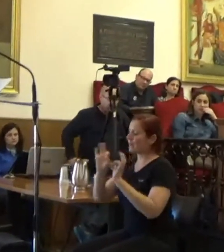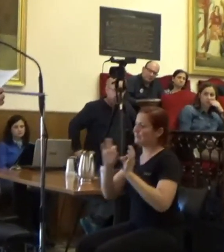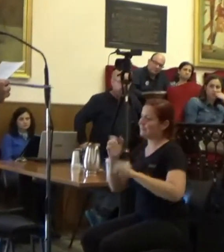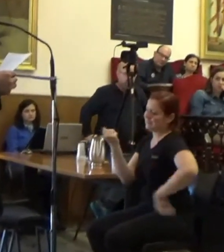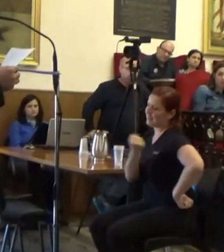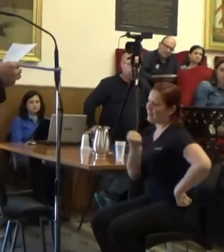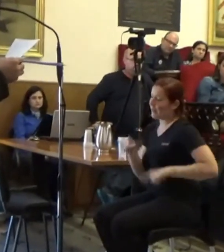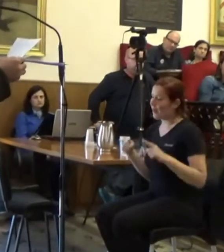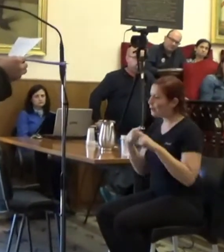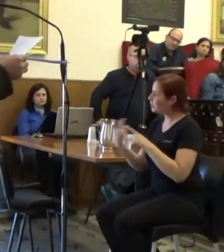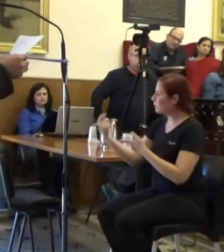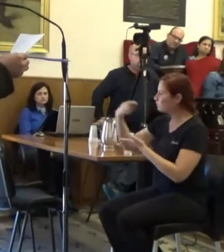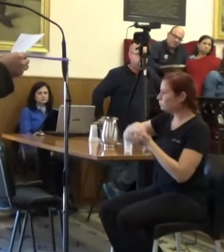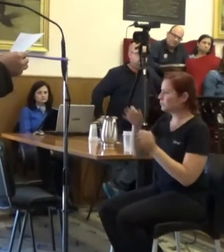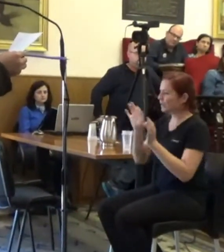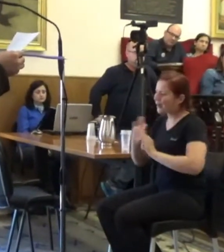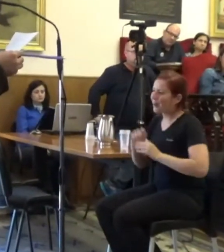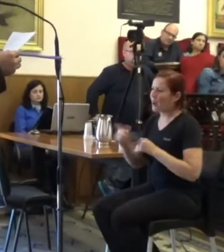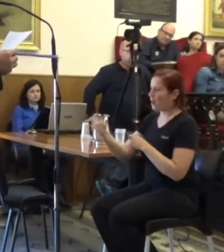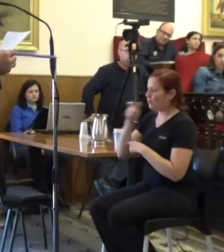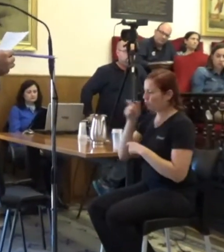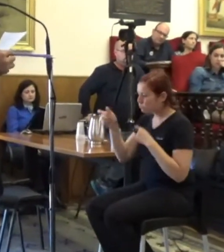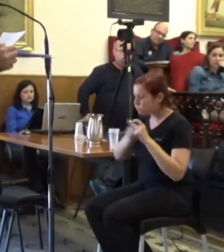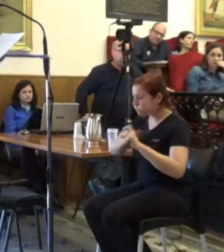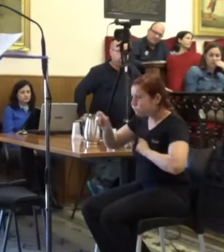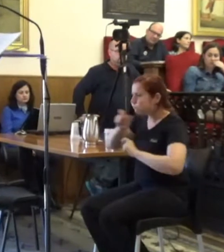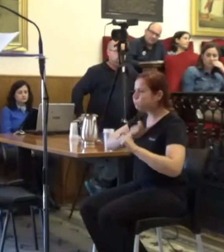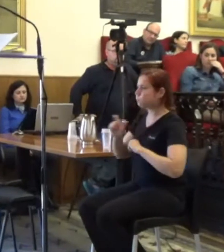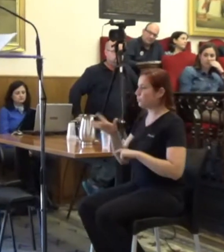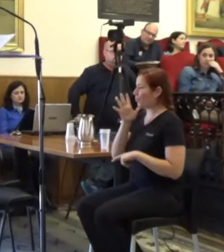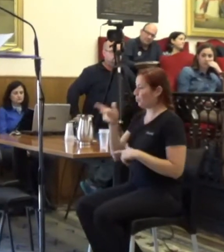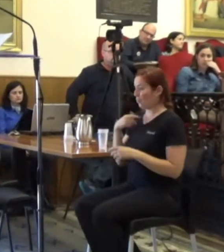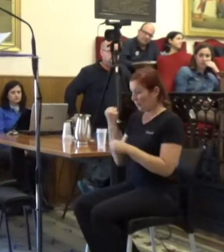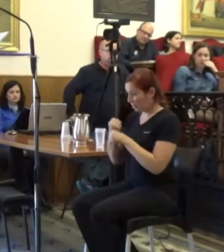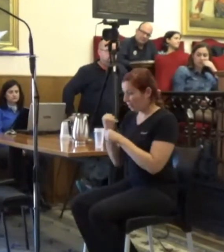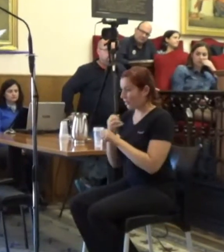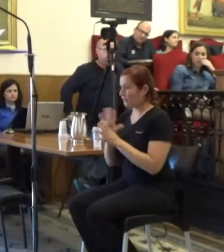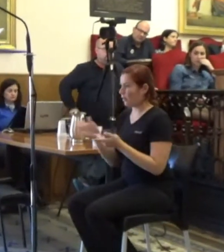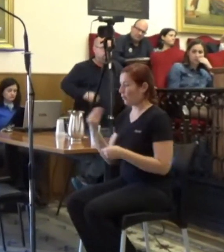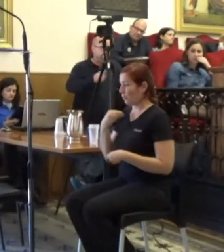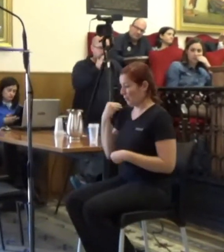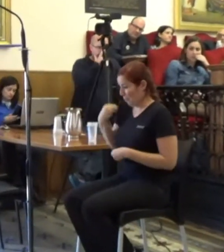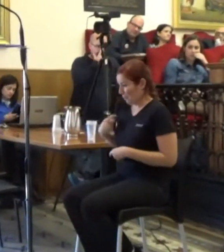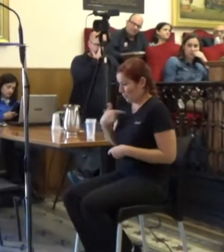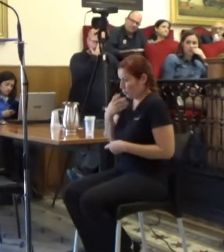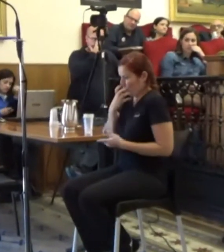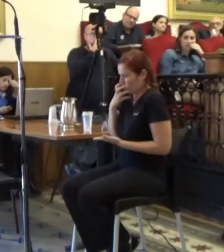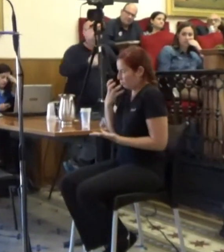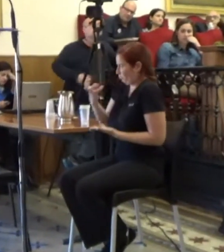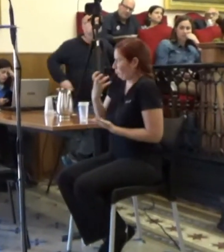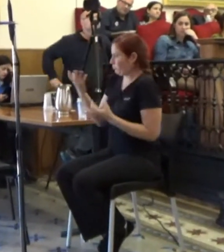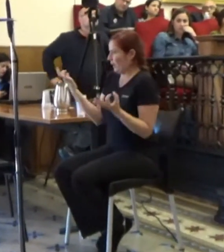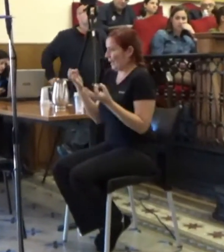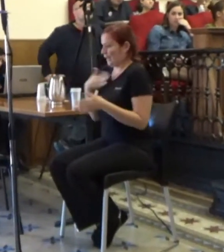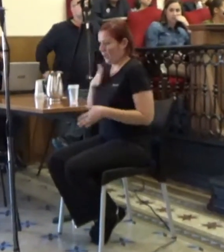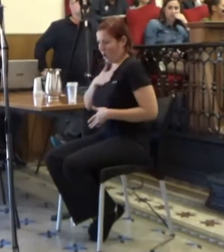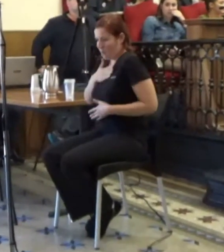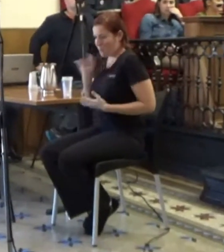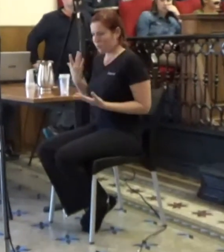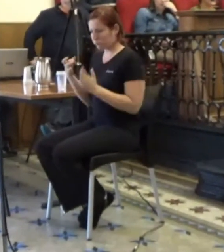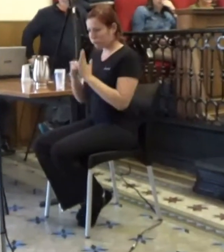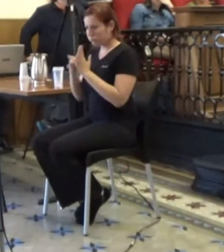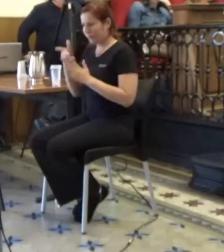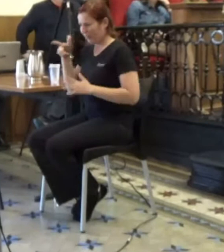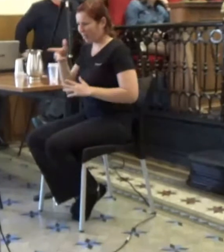contratos humillantes y vejatorios delante de mis compañeros por el simple hecho de trabajar y reclamar lo que por derecho es mío a la hora de desempeñar mis